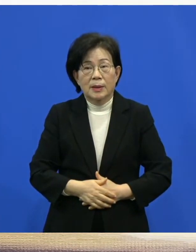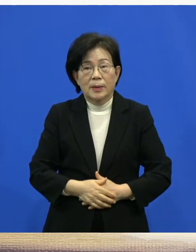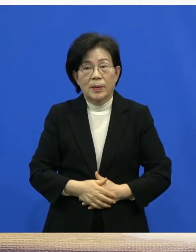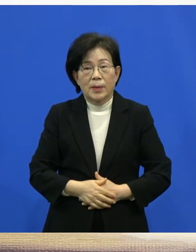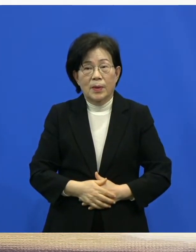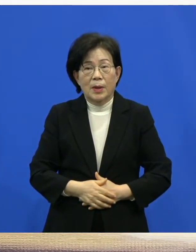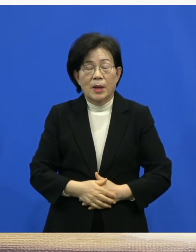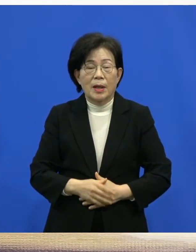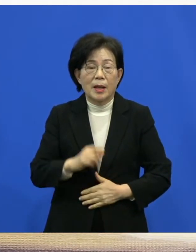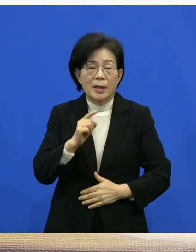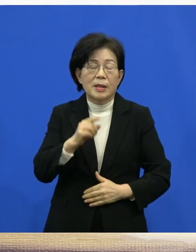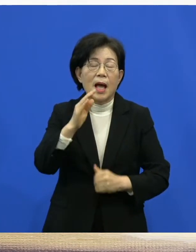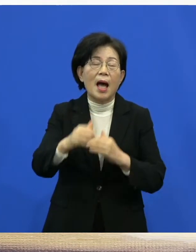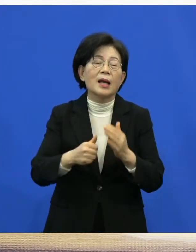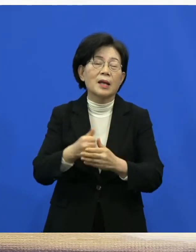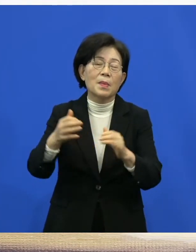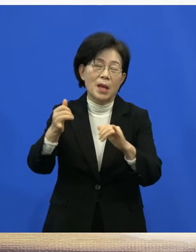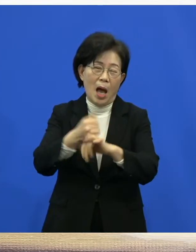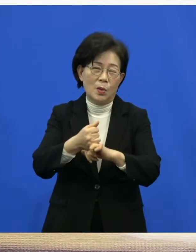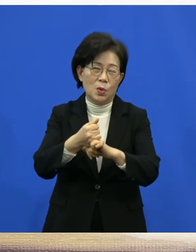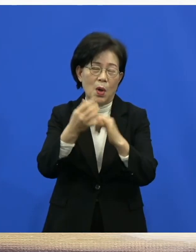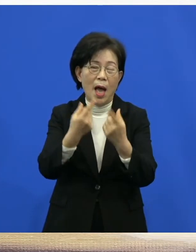이것은 하나님의 약속이에요.